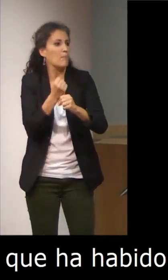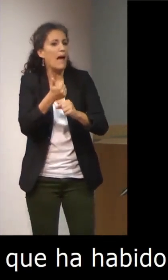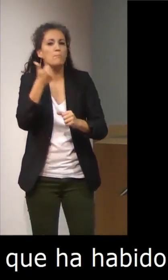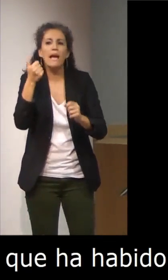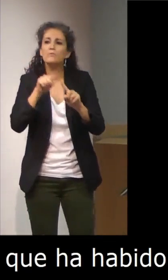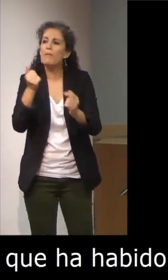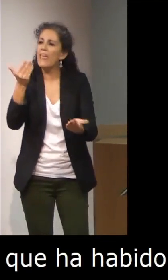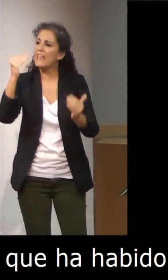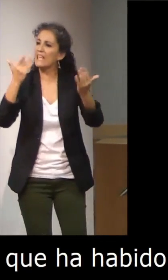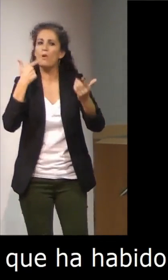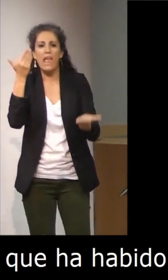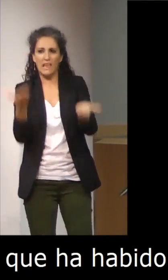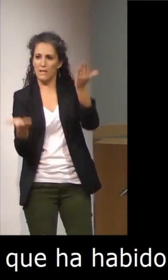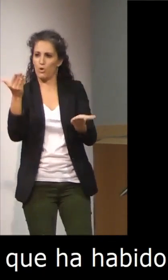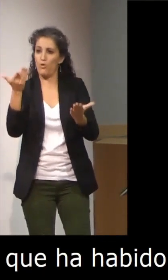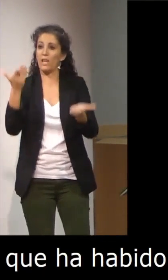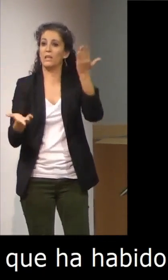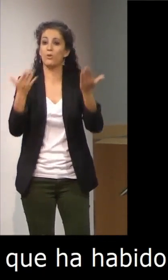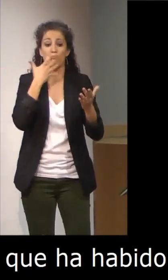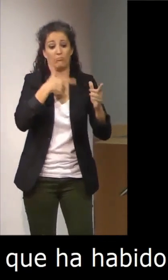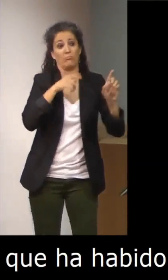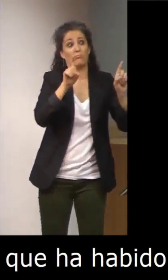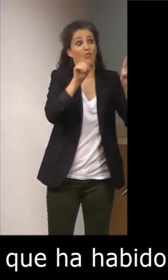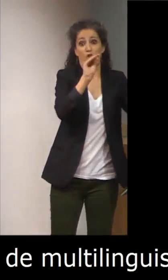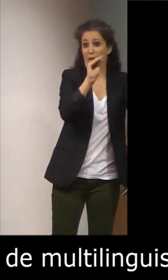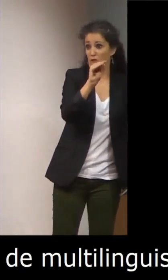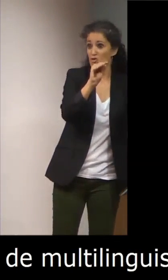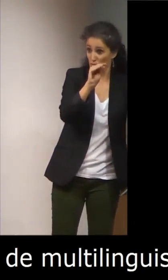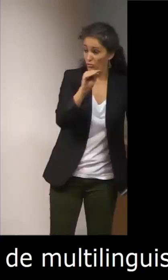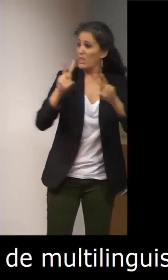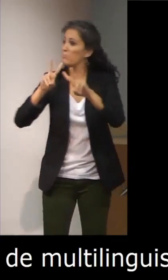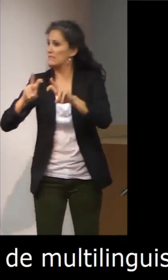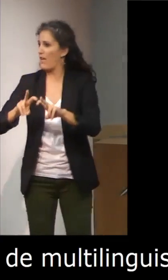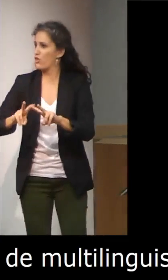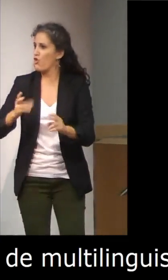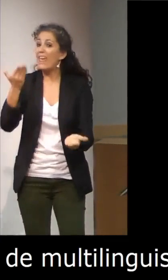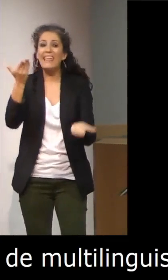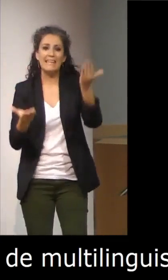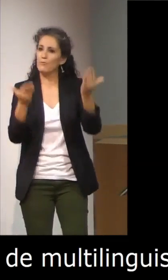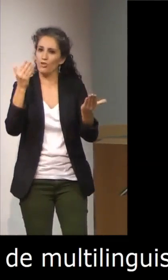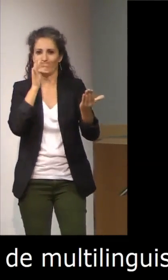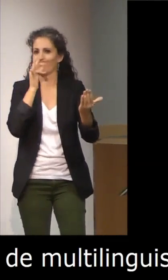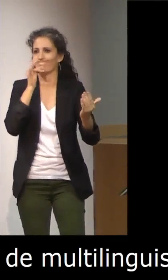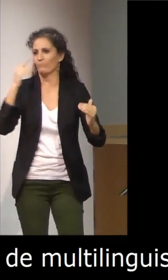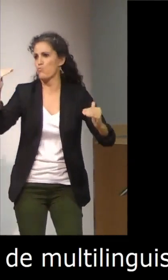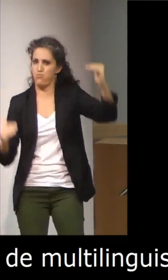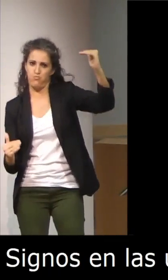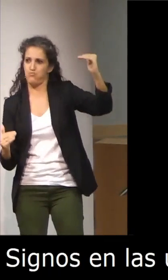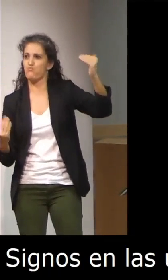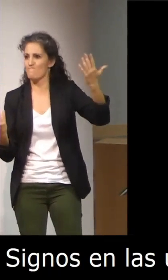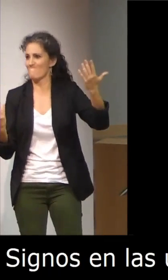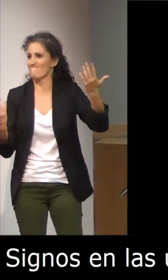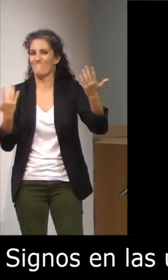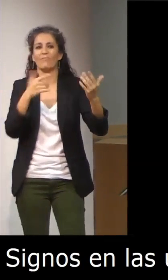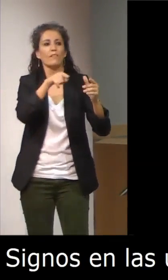muy claro pero del mismo modo tenemos que seguir trabajando para encontrar ese equilibrio tanto en la actividad académica